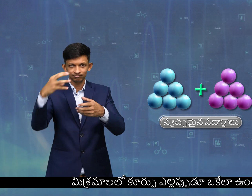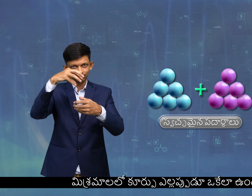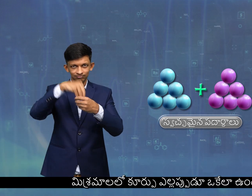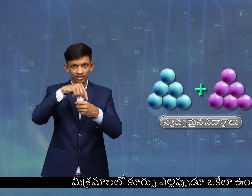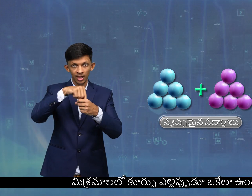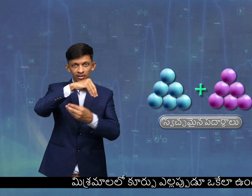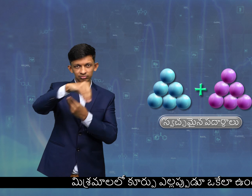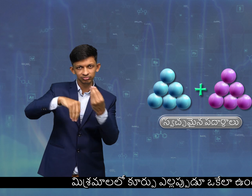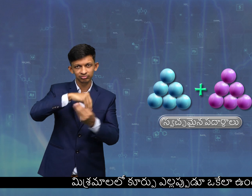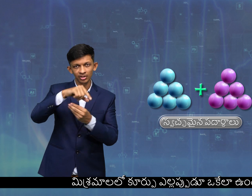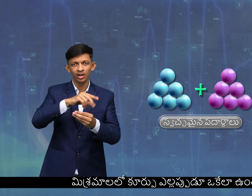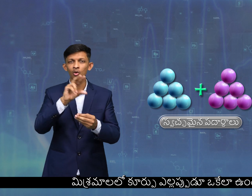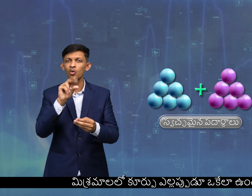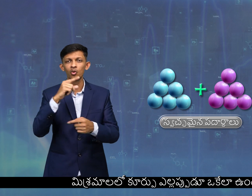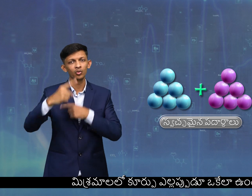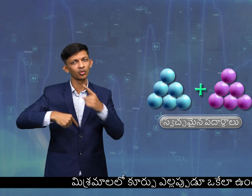ఉండదు.